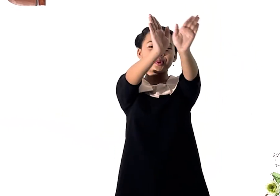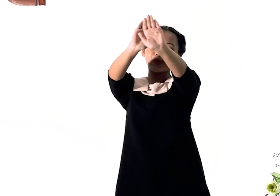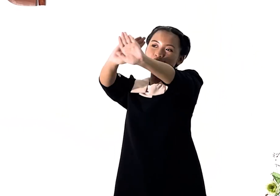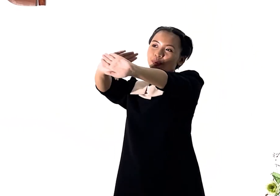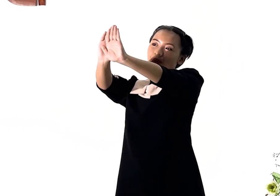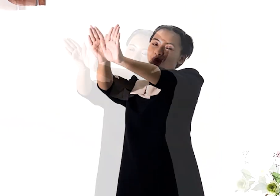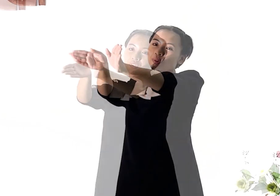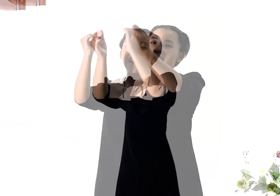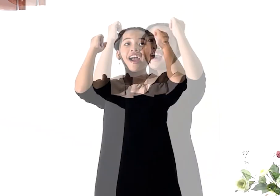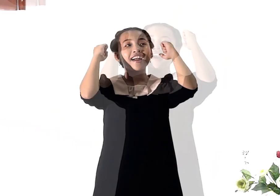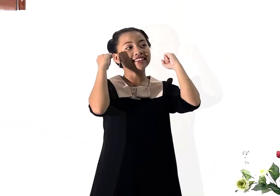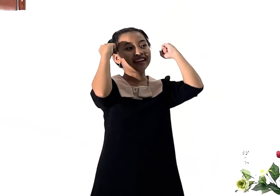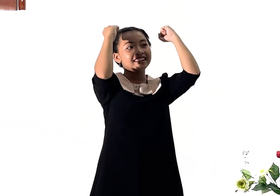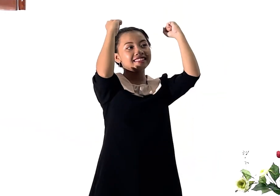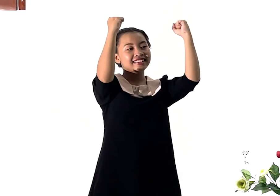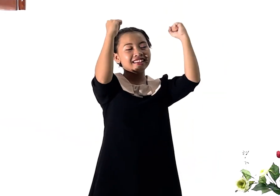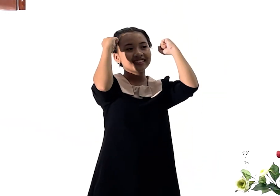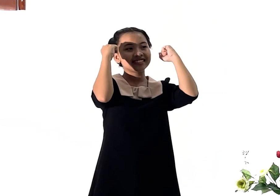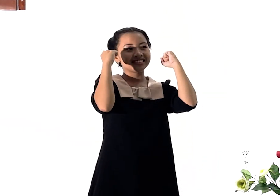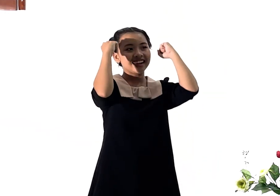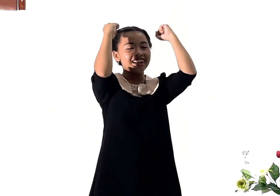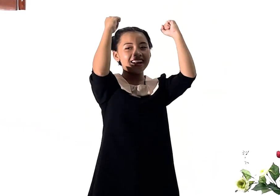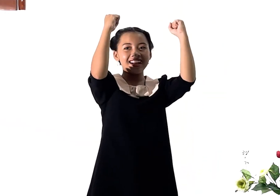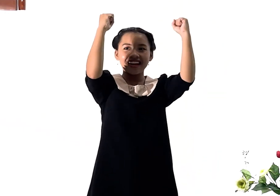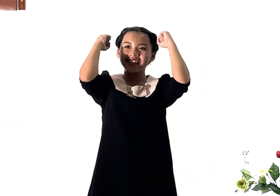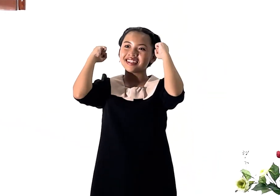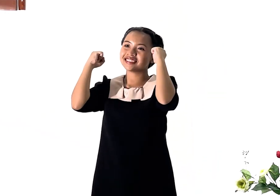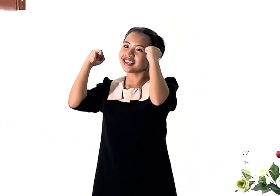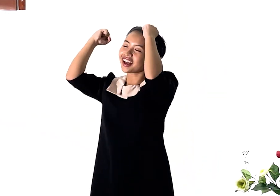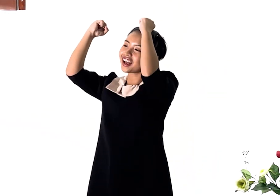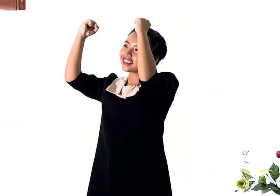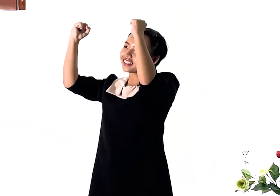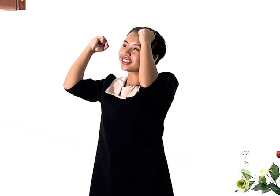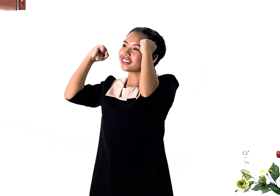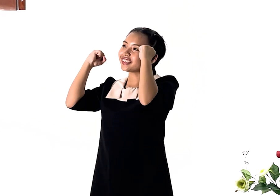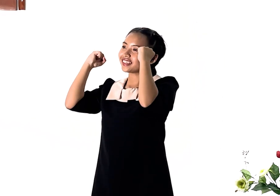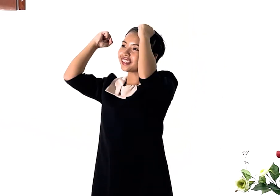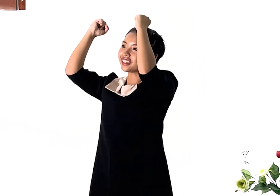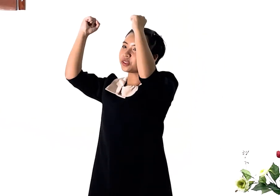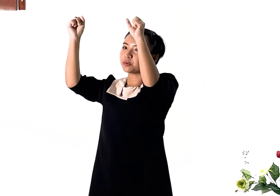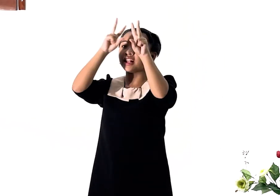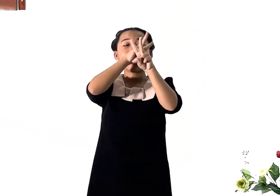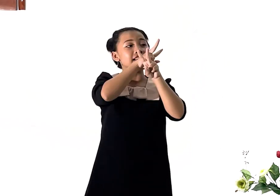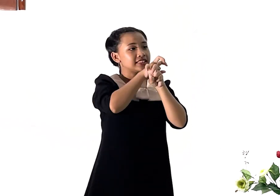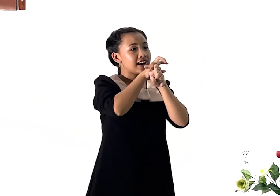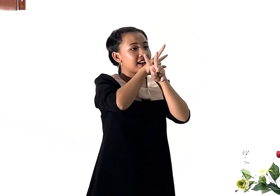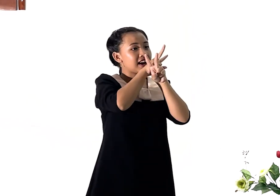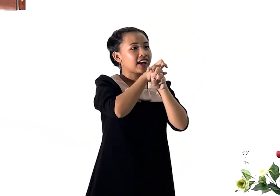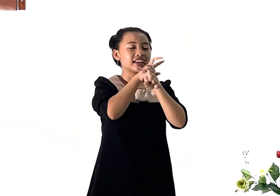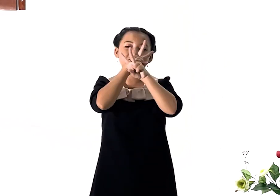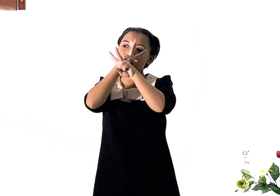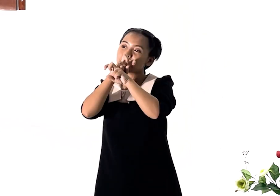말고 한 자는 자기 힘을 사랑하지